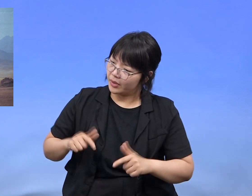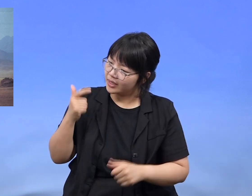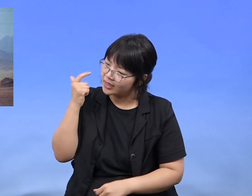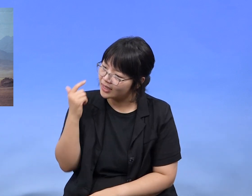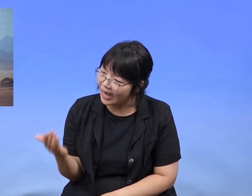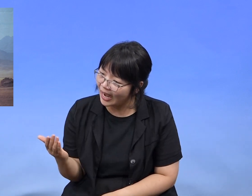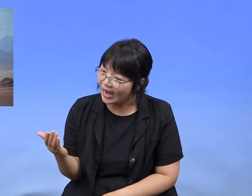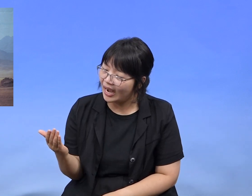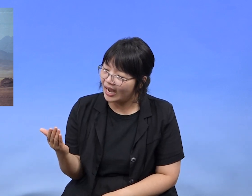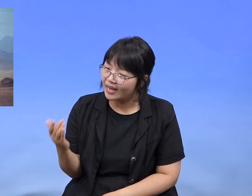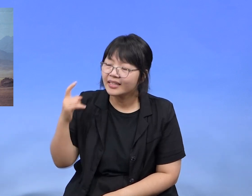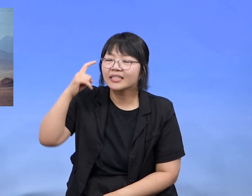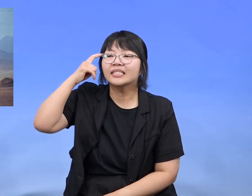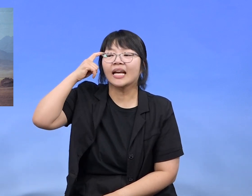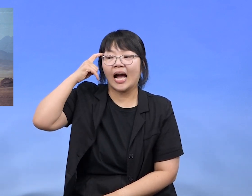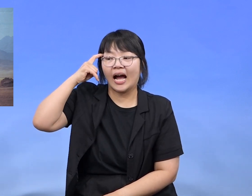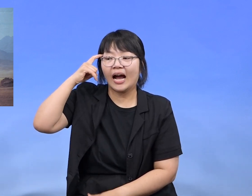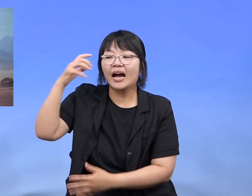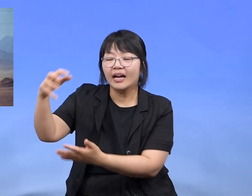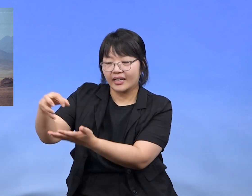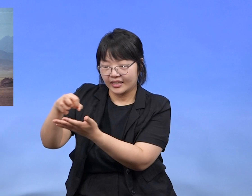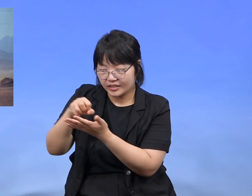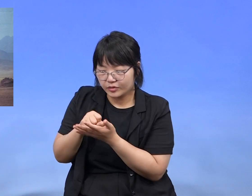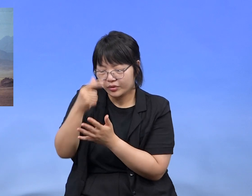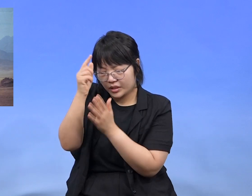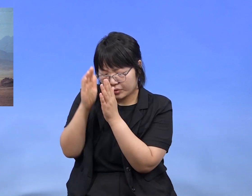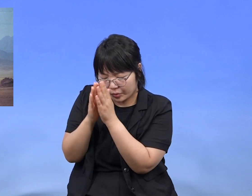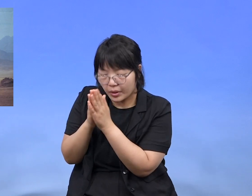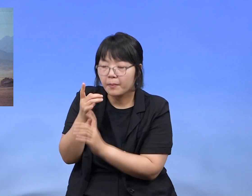이 생각을 마음에 품고 기도하세요.